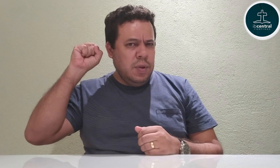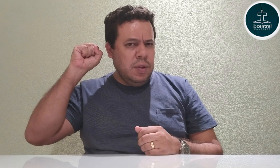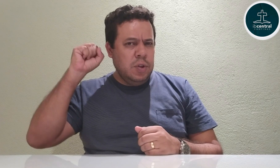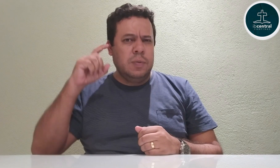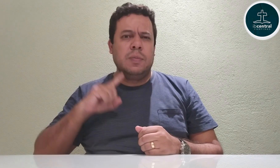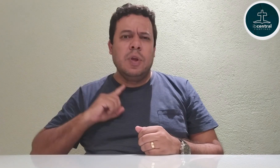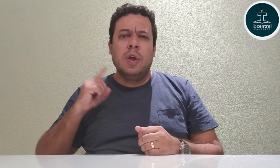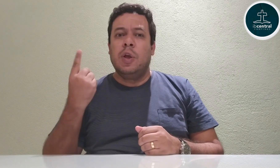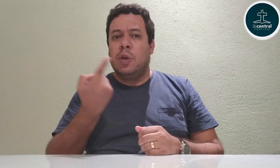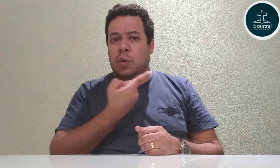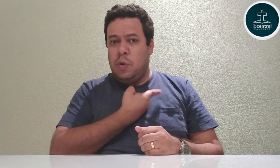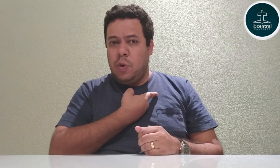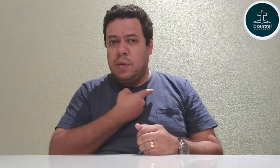eu sou o ouvinte.